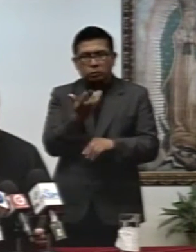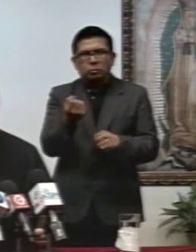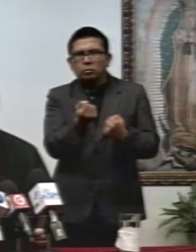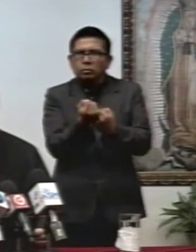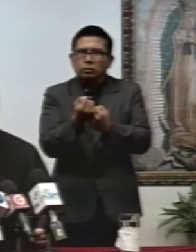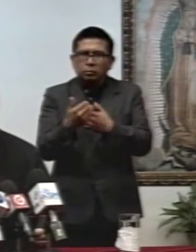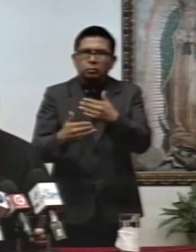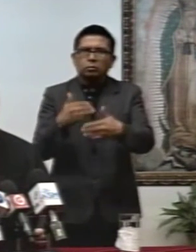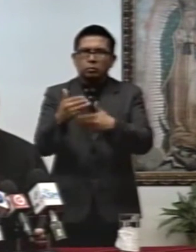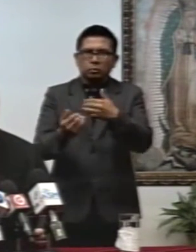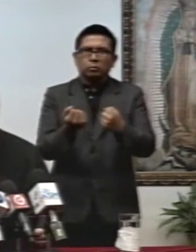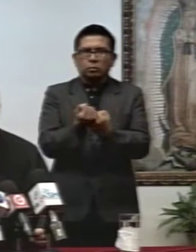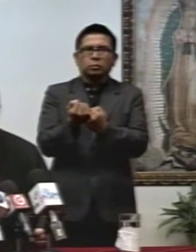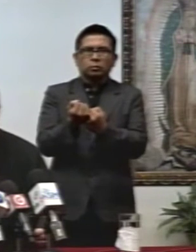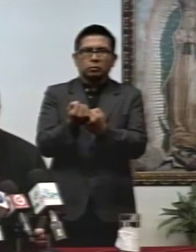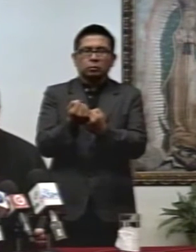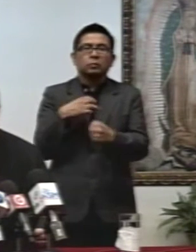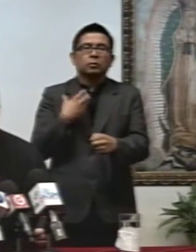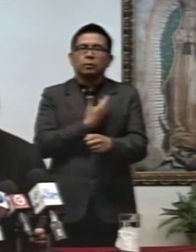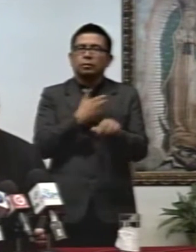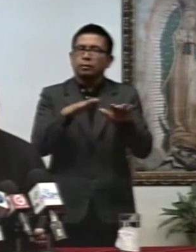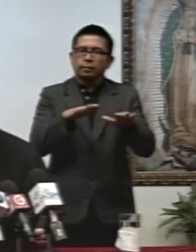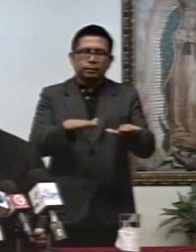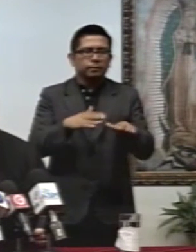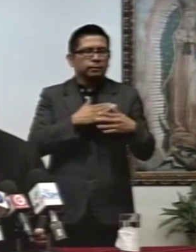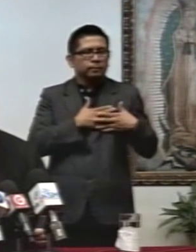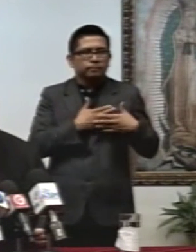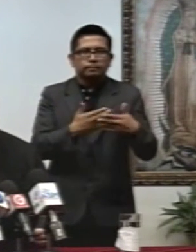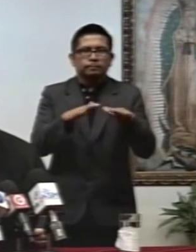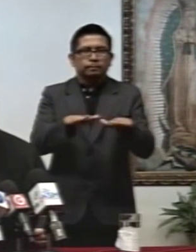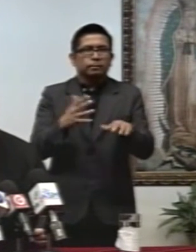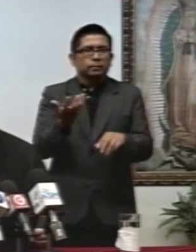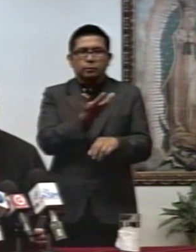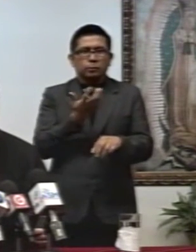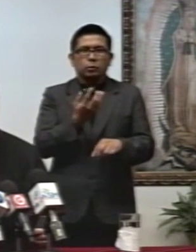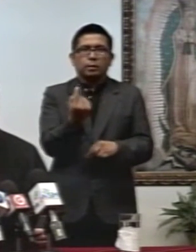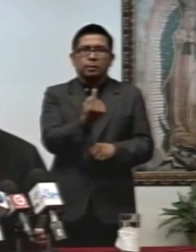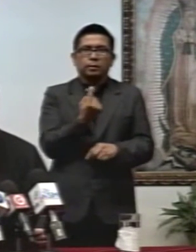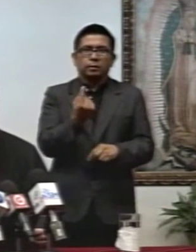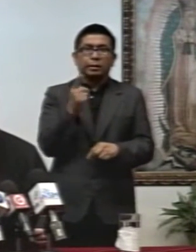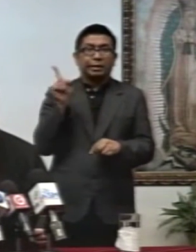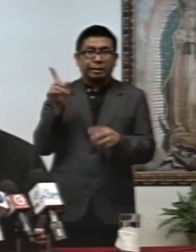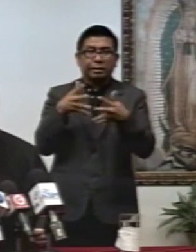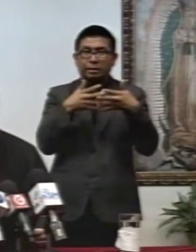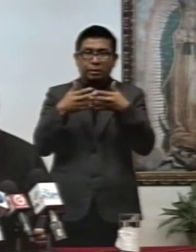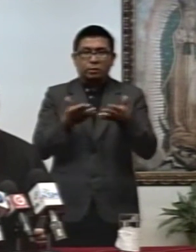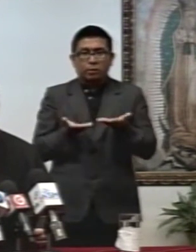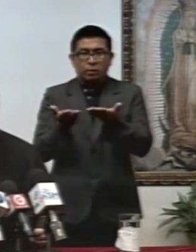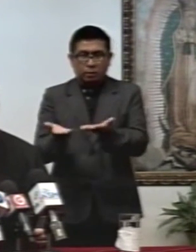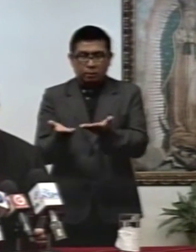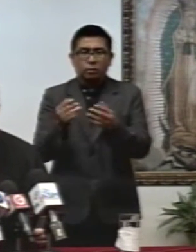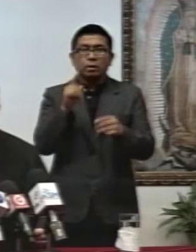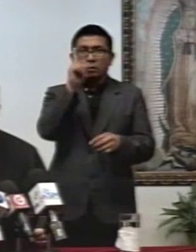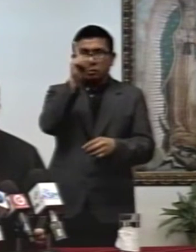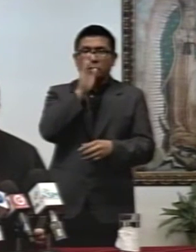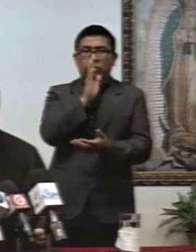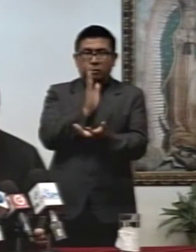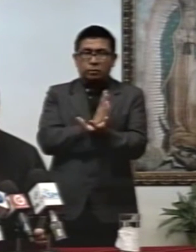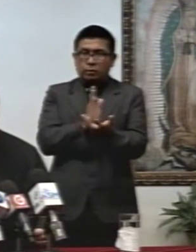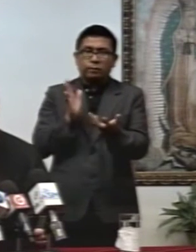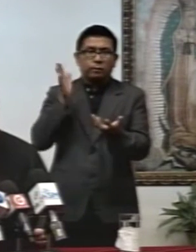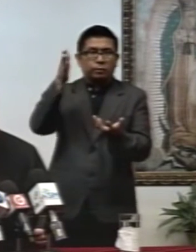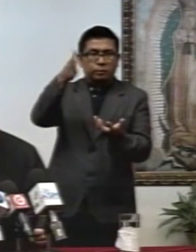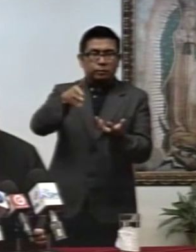ayudados. Agradecemos de corazón a todos los que les ayudan. Dios les recompensará con